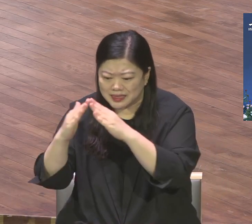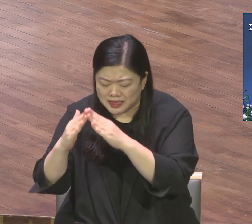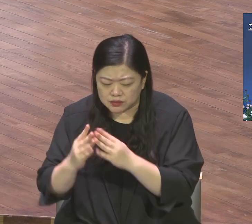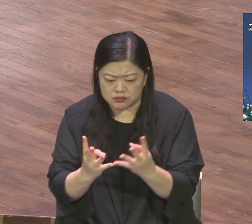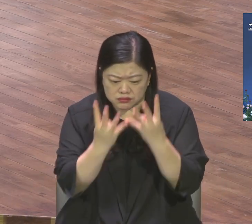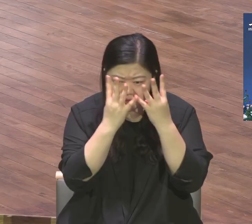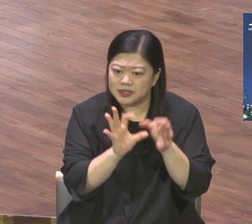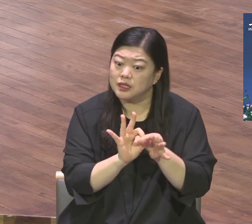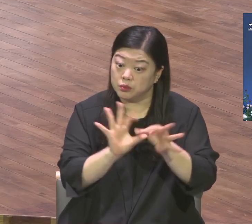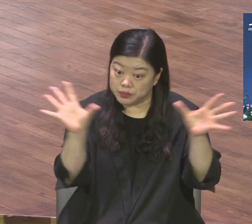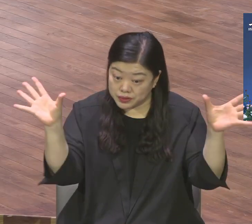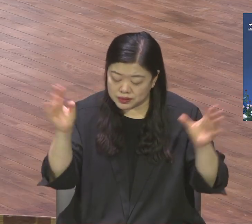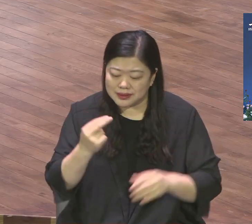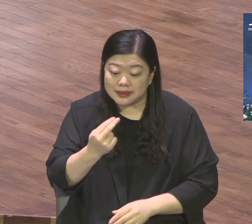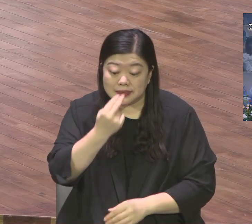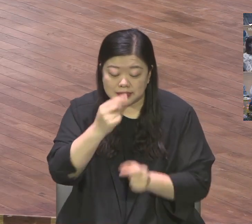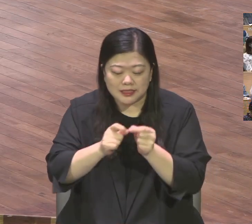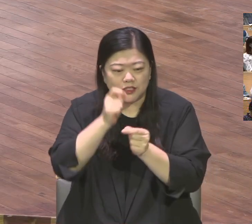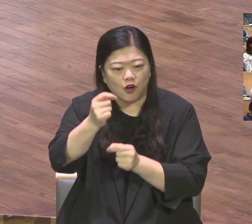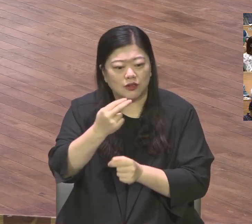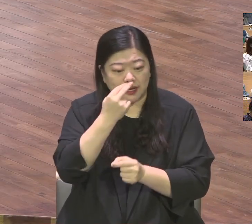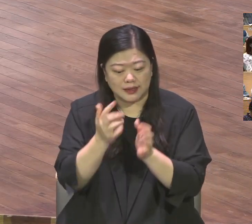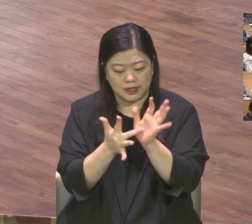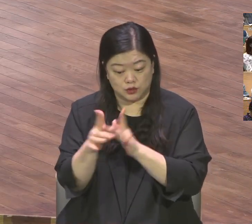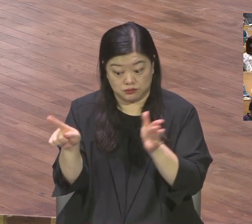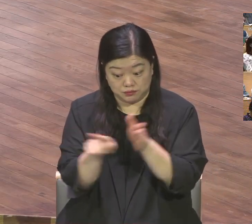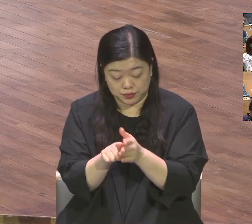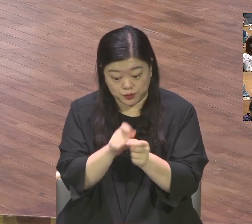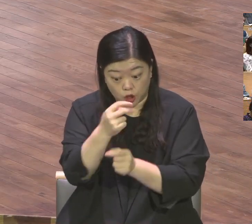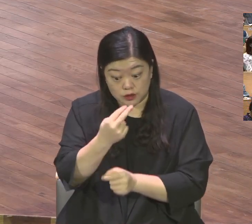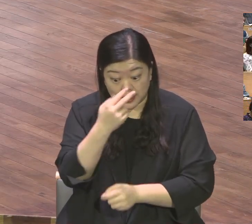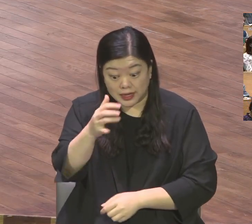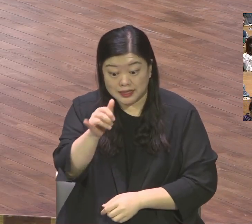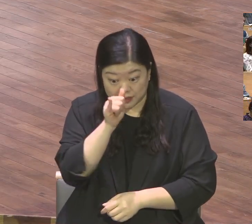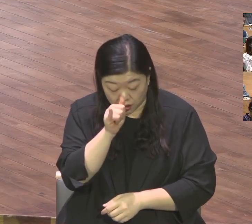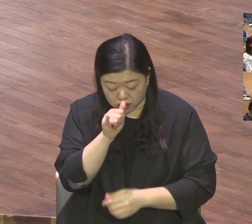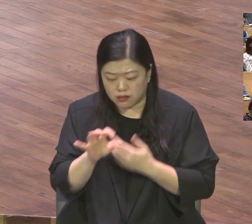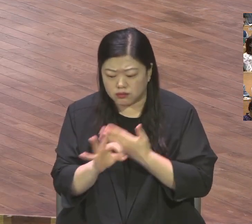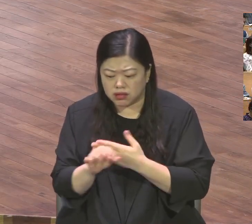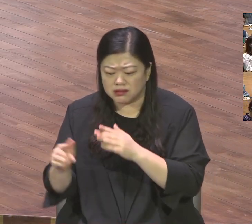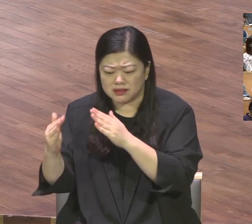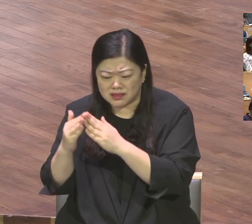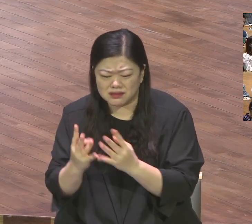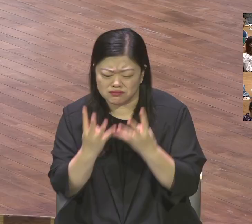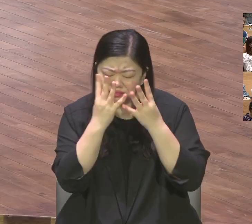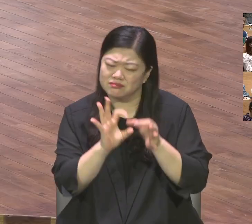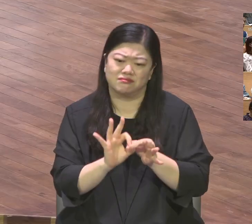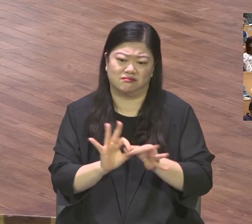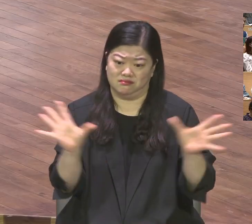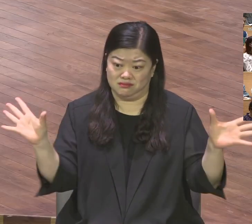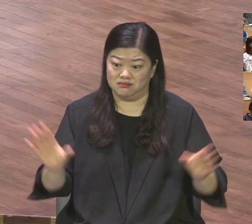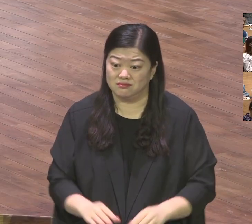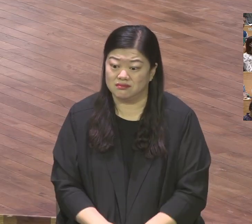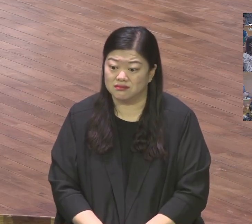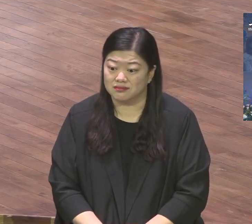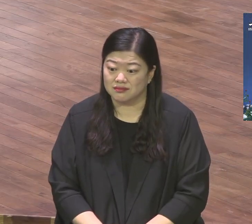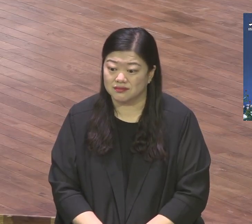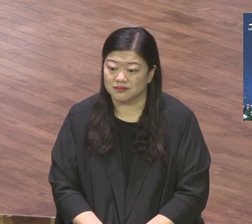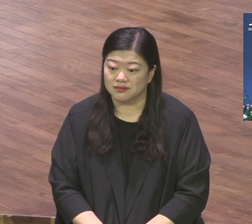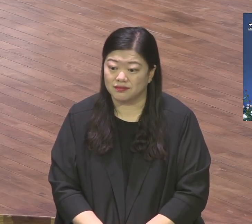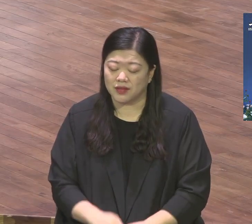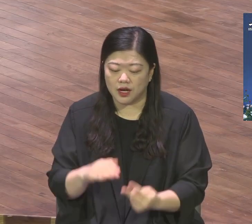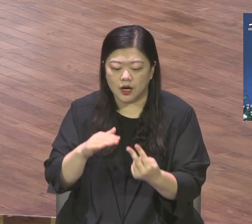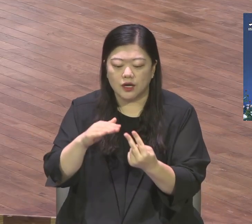영원한 생명이 있게 하려 하십니다. 영원한 생명. 그 내용들을 구체적으로 기록한